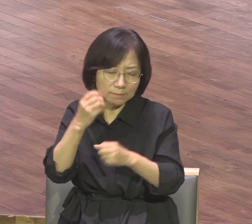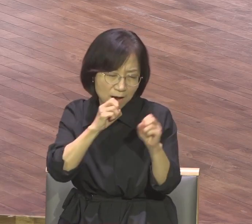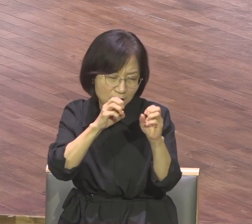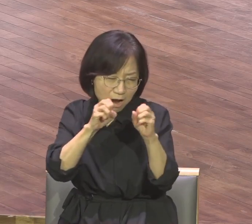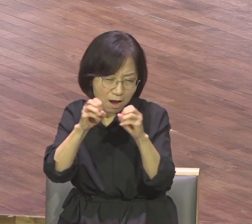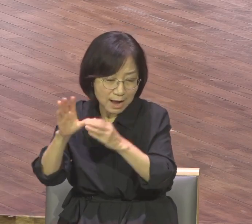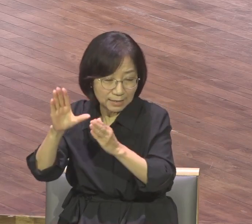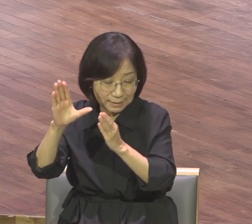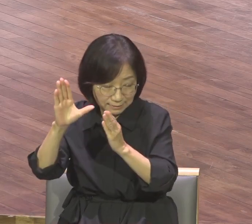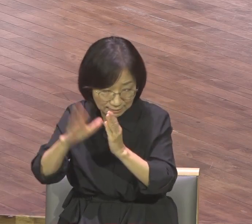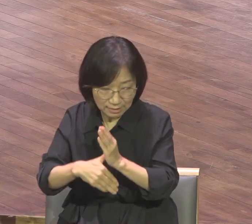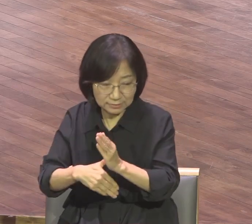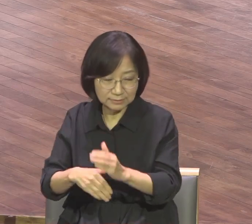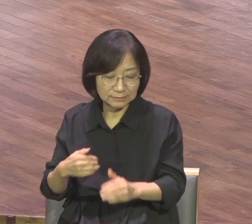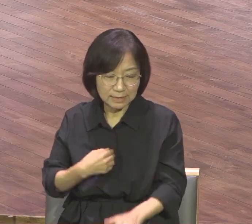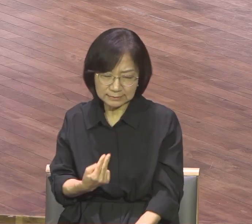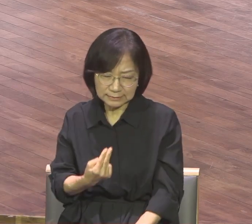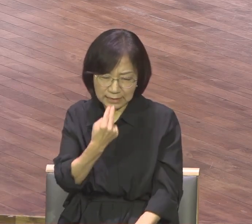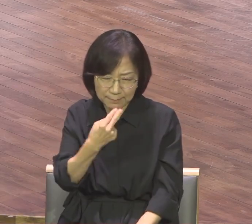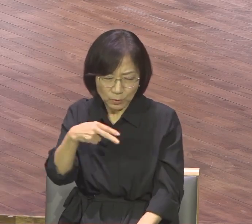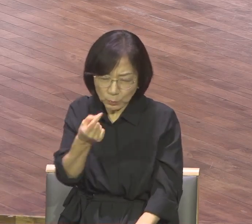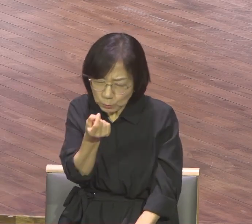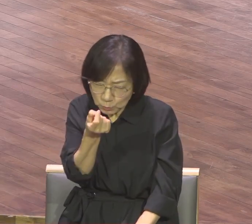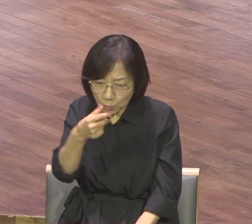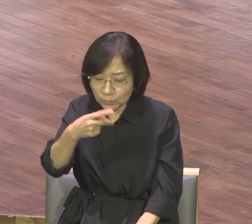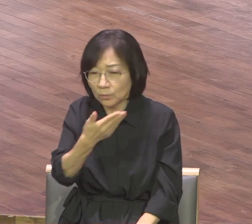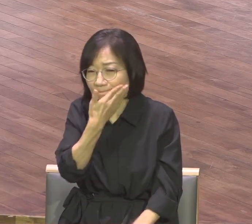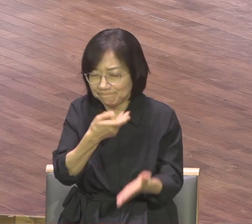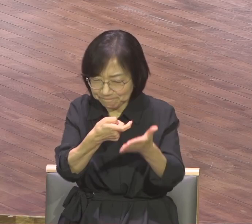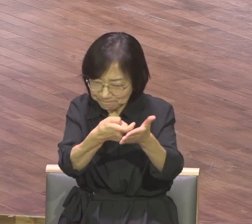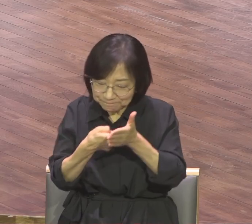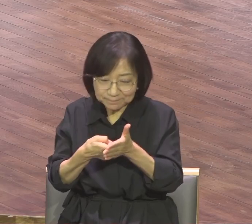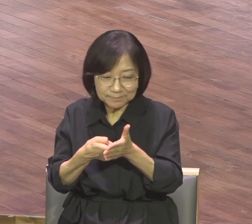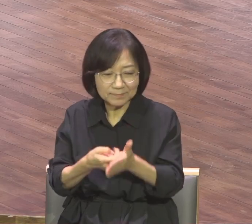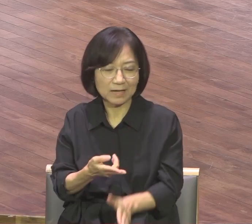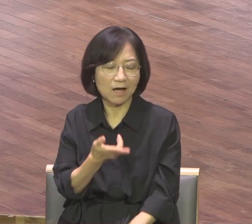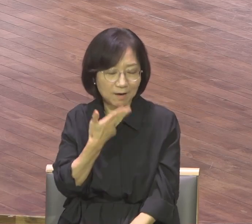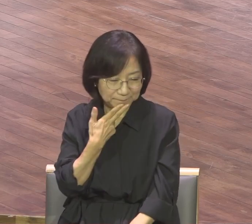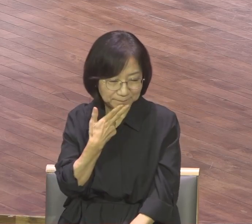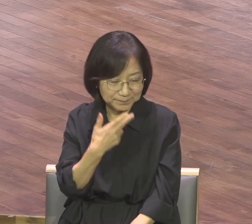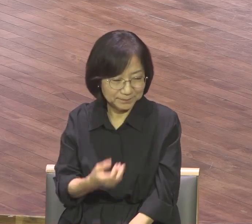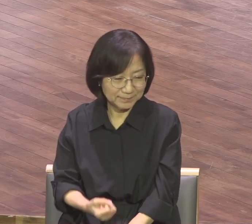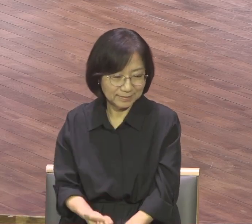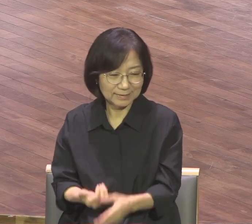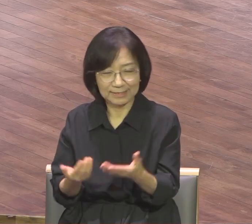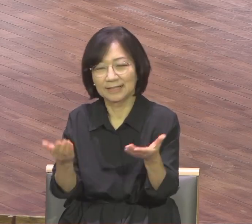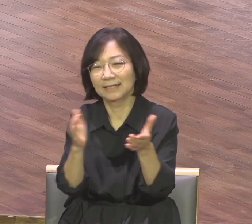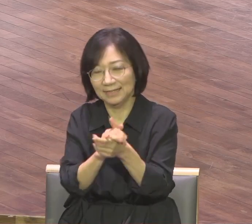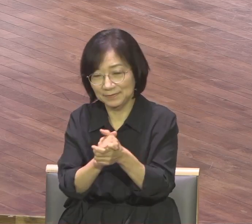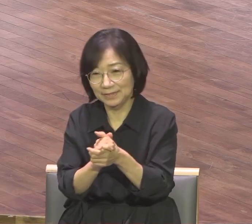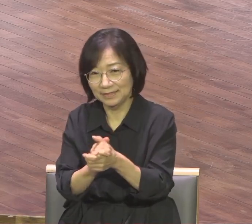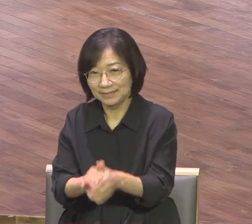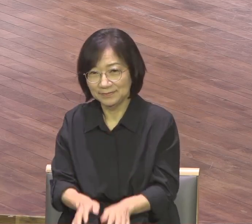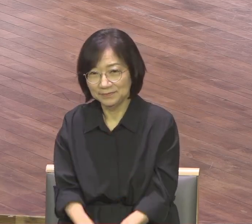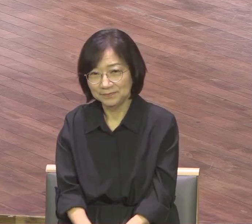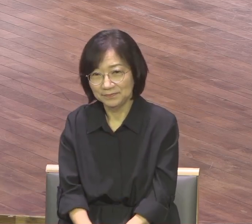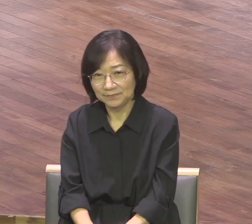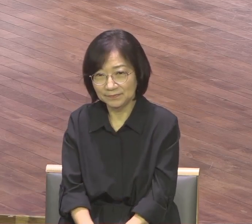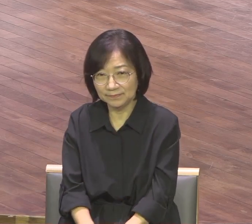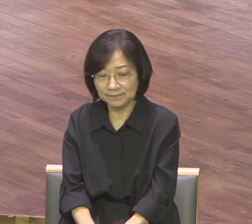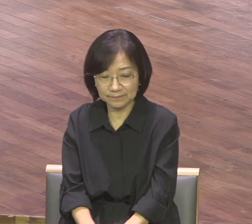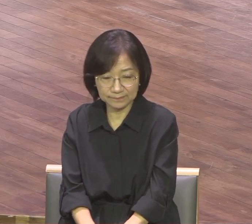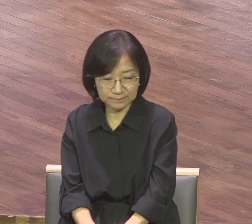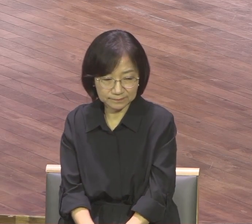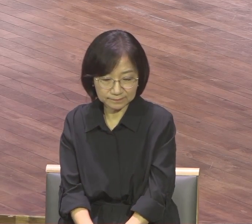일을 마치려 하면은 나의 생명조차 조금도 귀한 것으로 여기지 아니하니노라. 아멘.